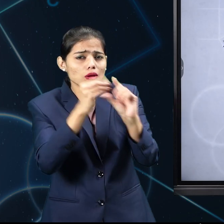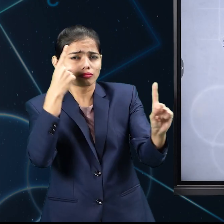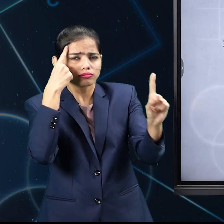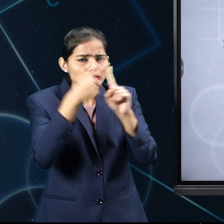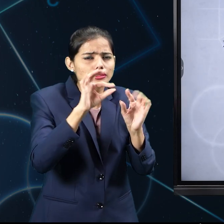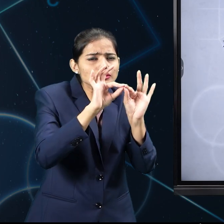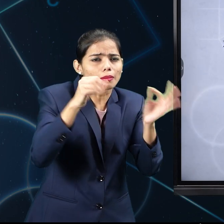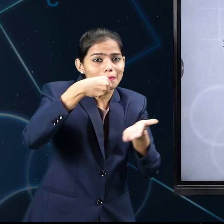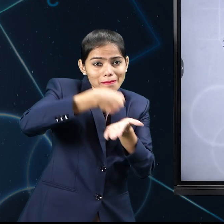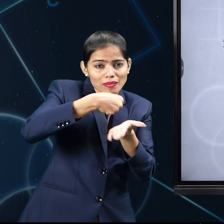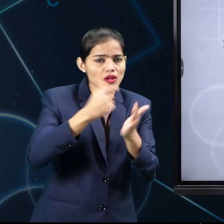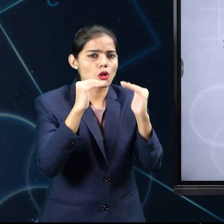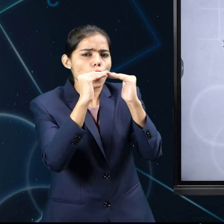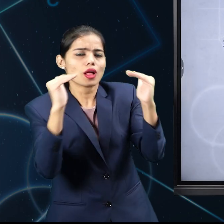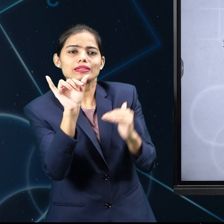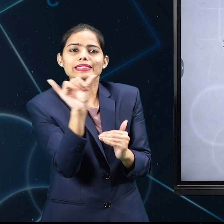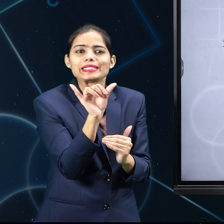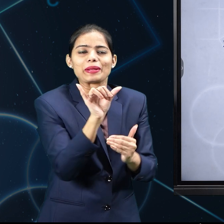गणनांचा सूत्र